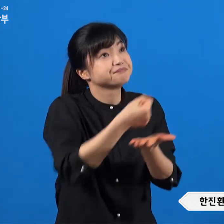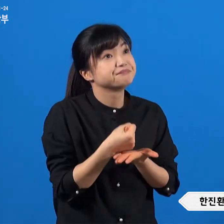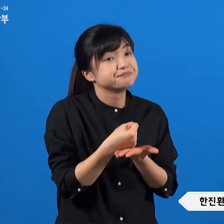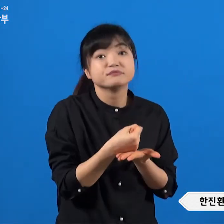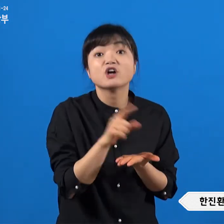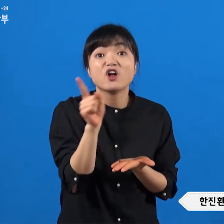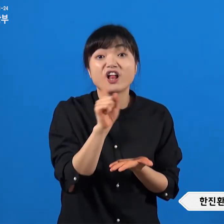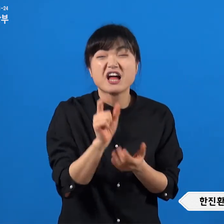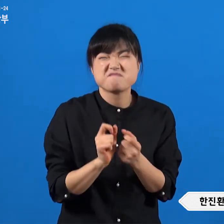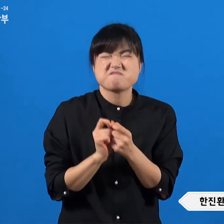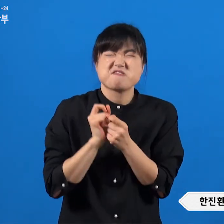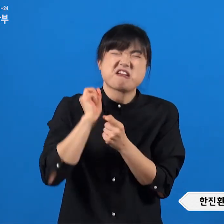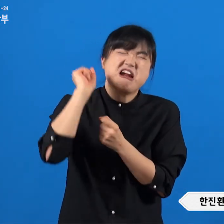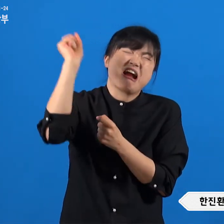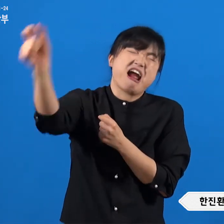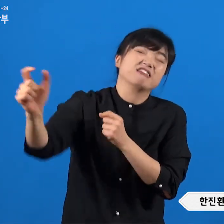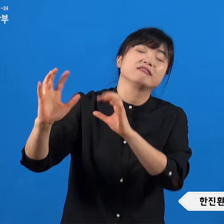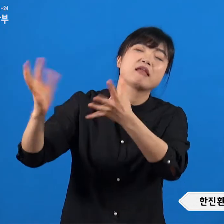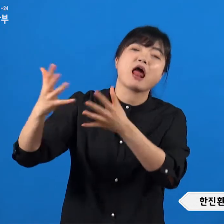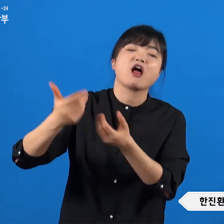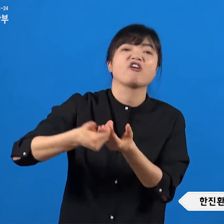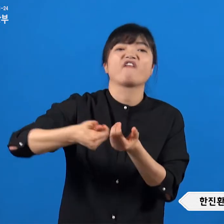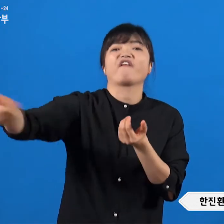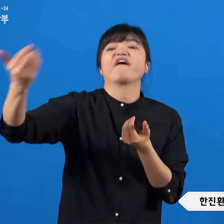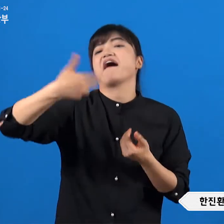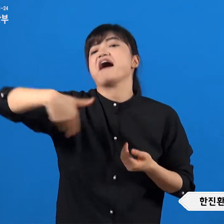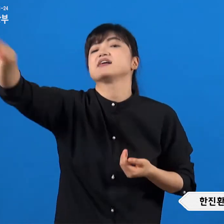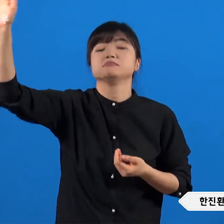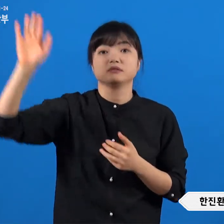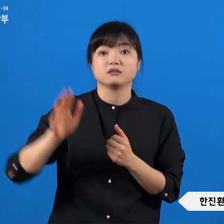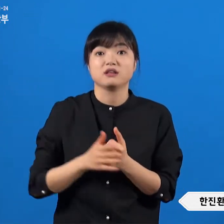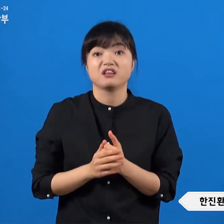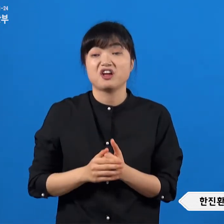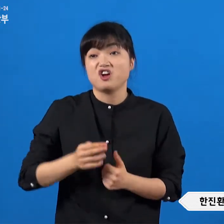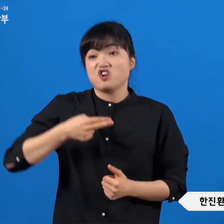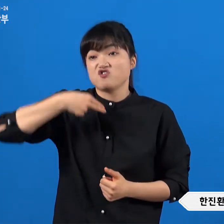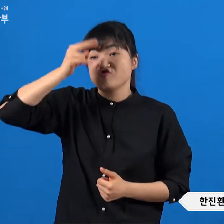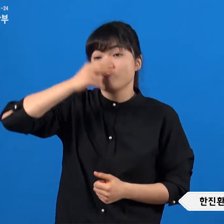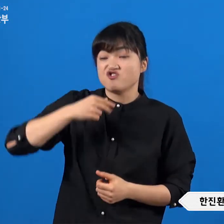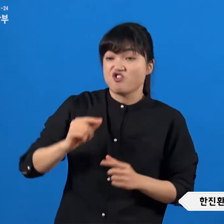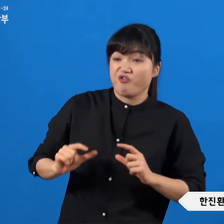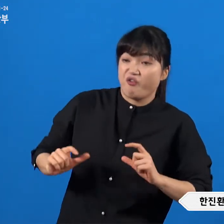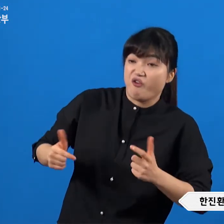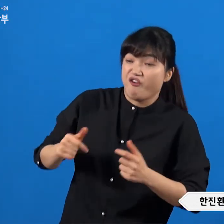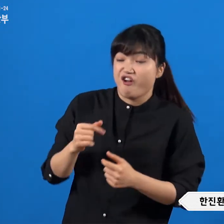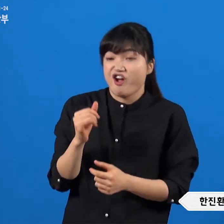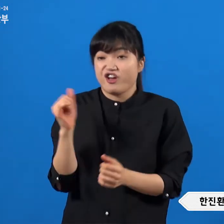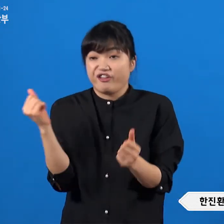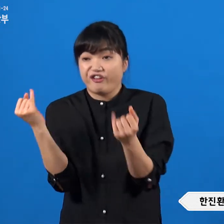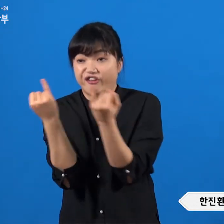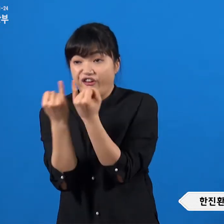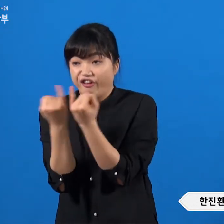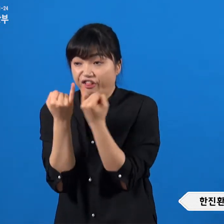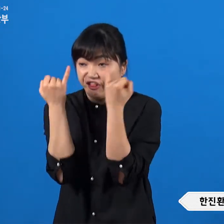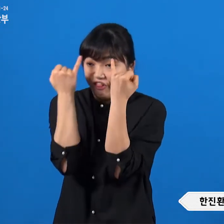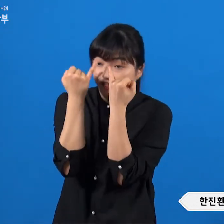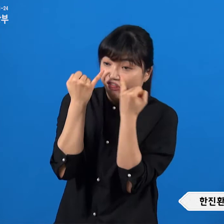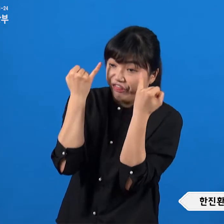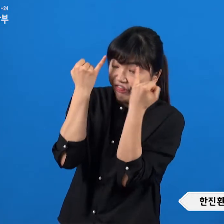가지고 먼 나라로 갔습니다. 그리고는 술과 노름과 여자에 빠져서 방탕하게